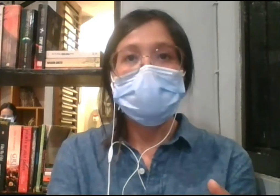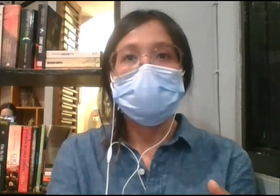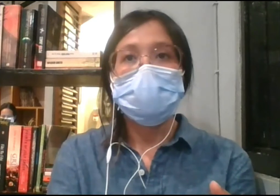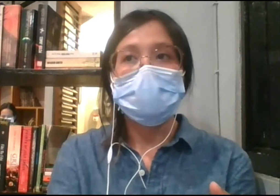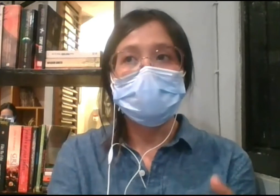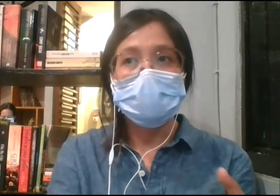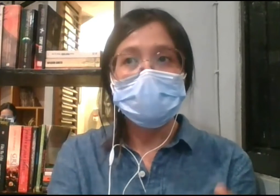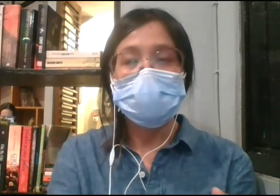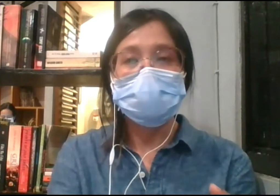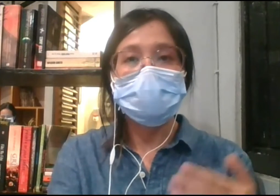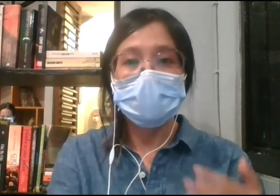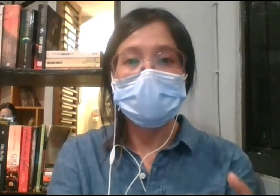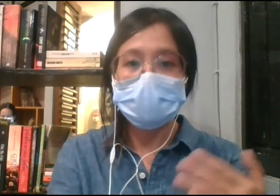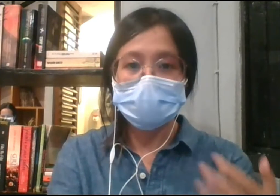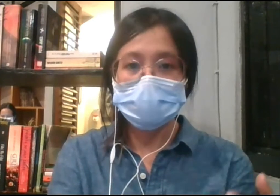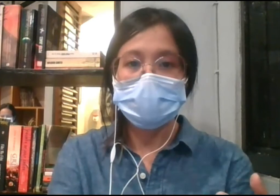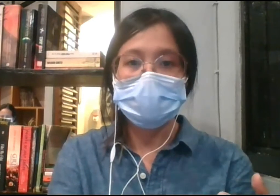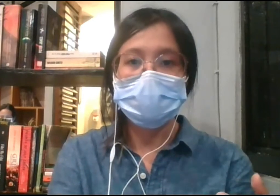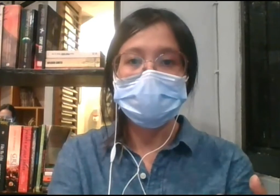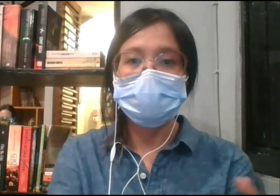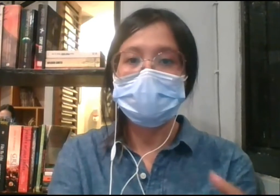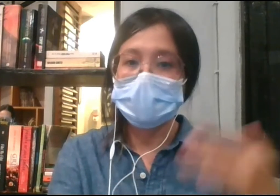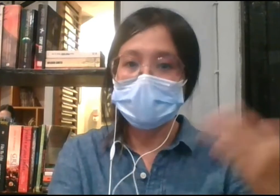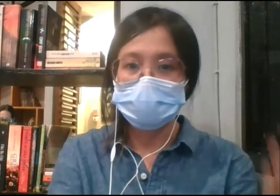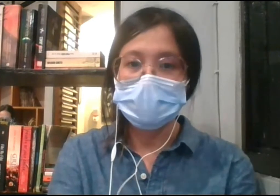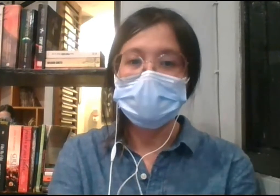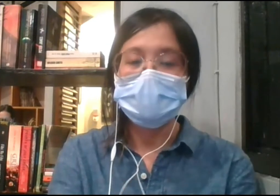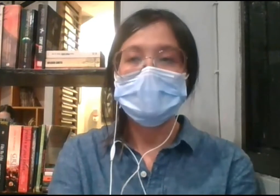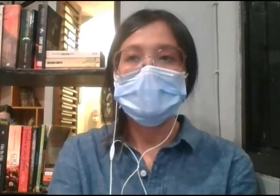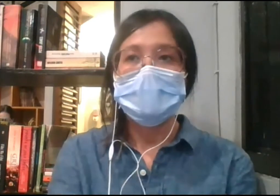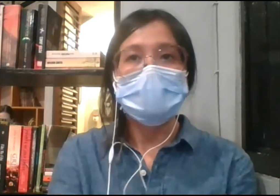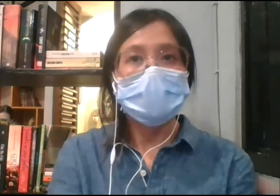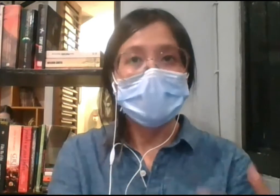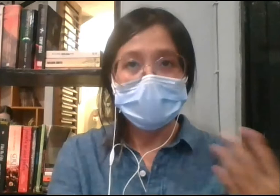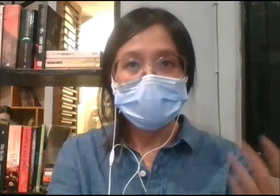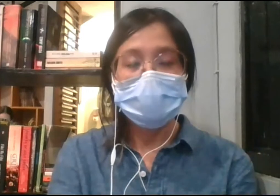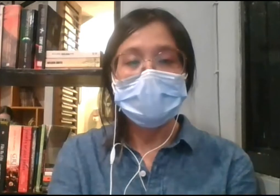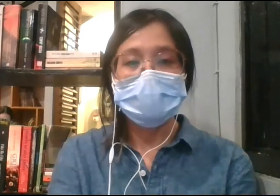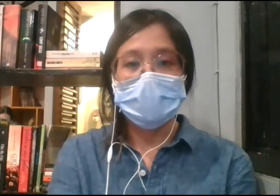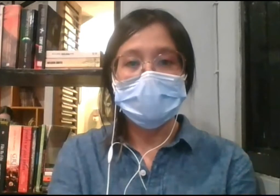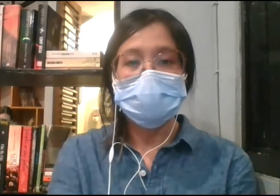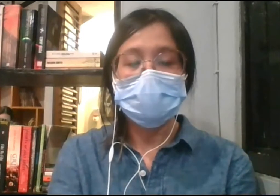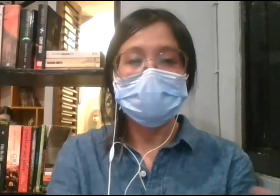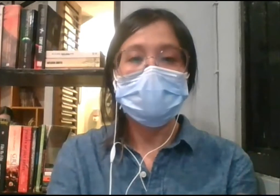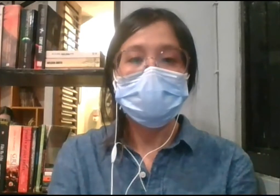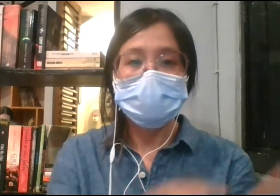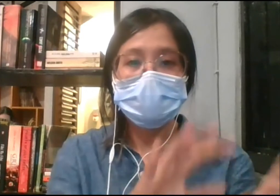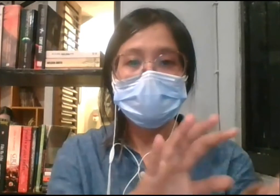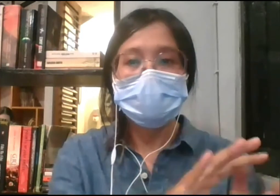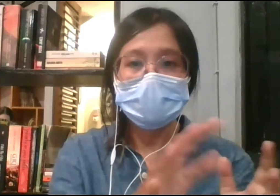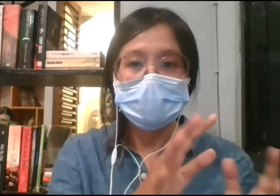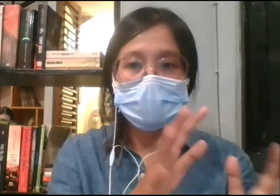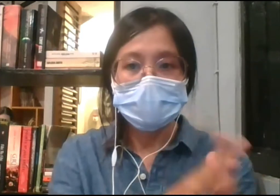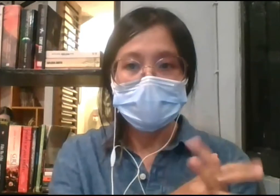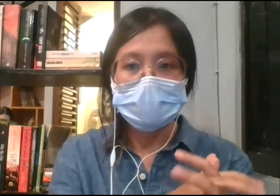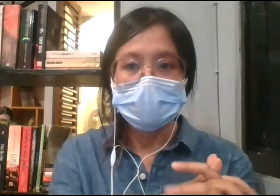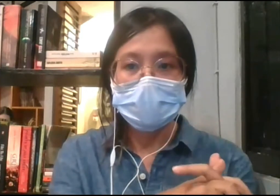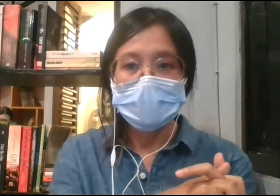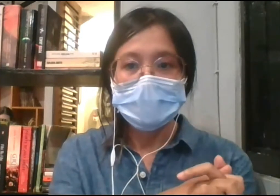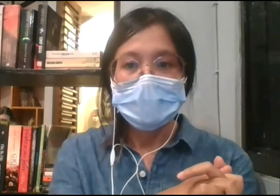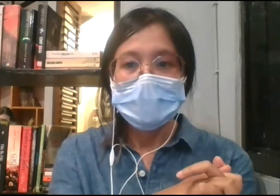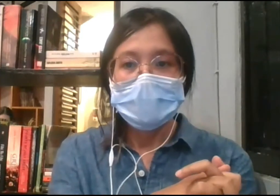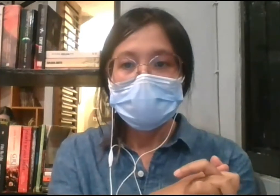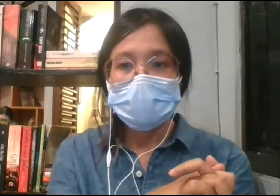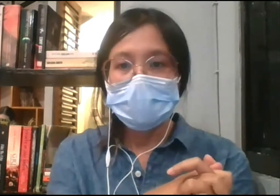Misalnya, adakah perubahan yang terjadi sebelum pandemi? Kalau ada itu apa? Nah, kita harus riset, banyak membaca gitu